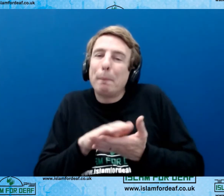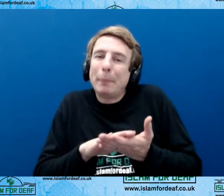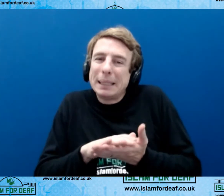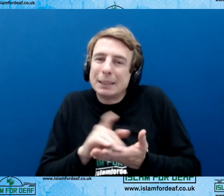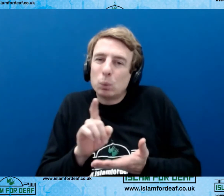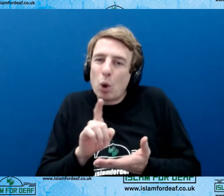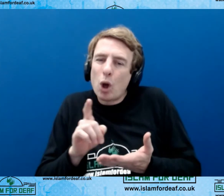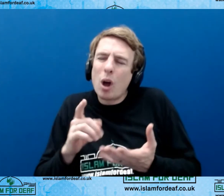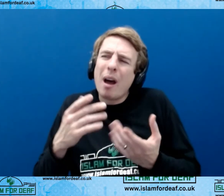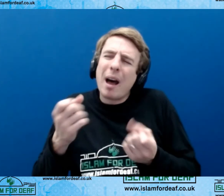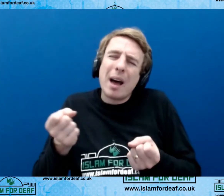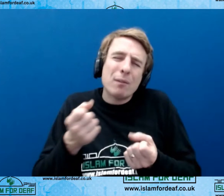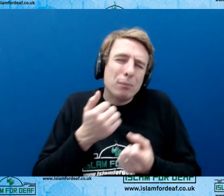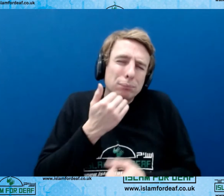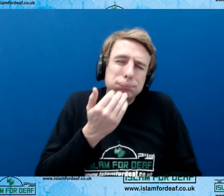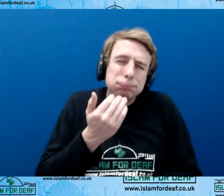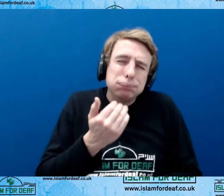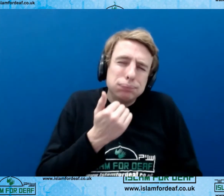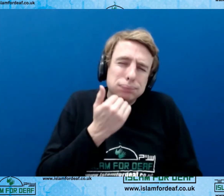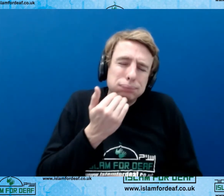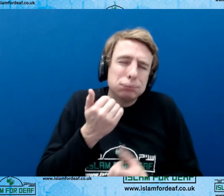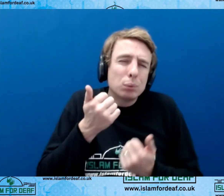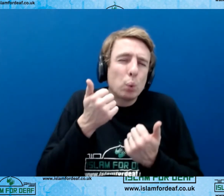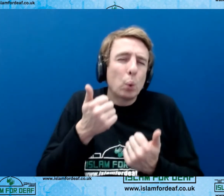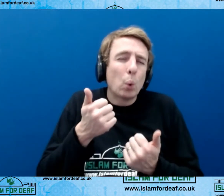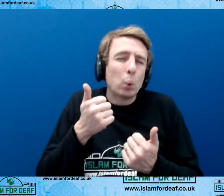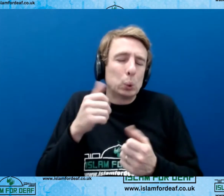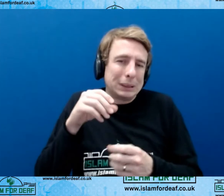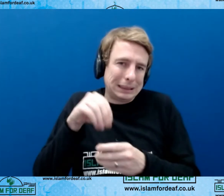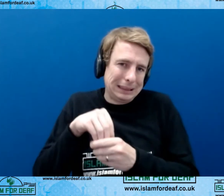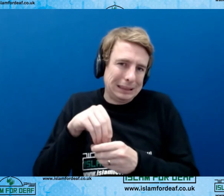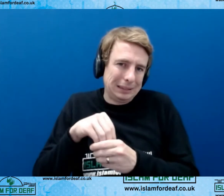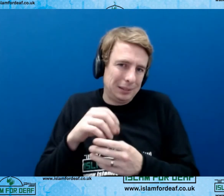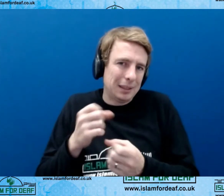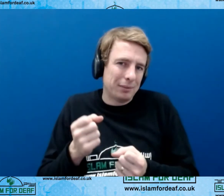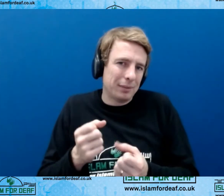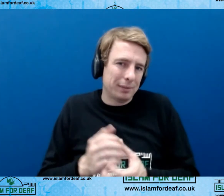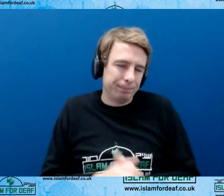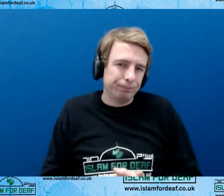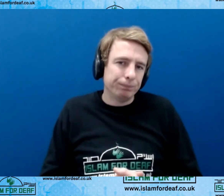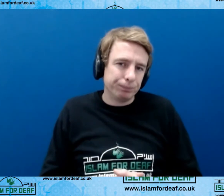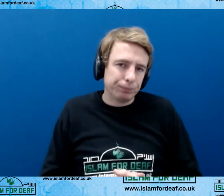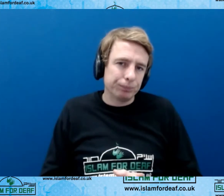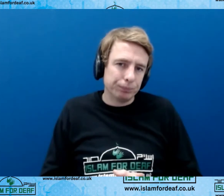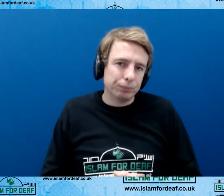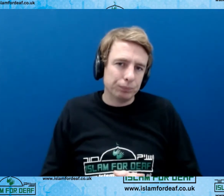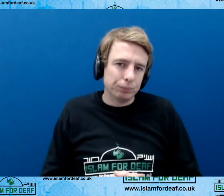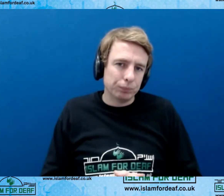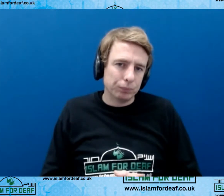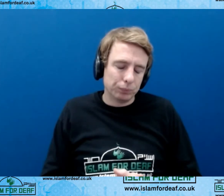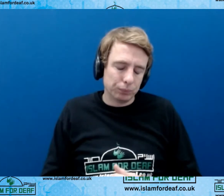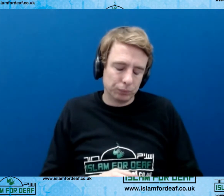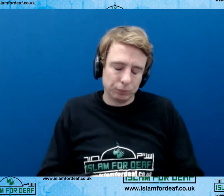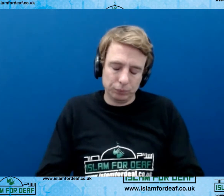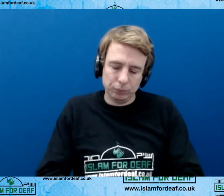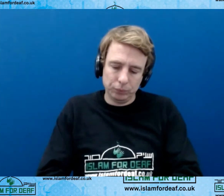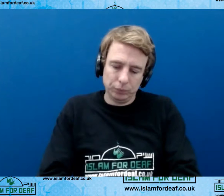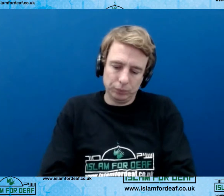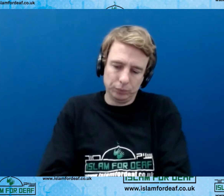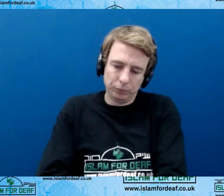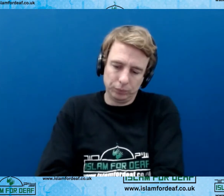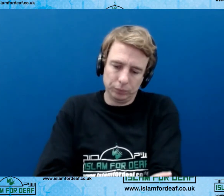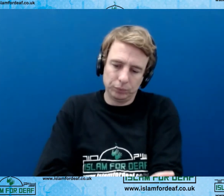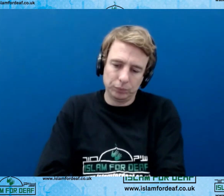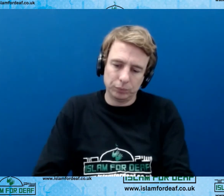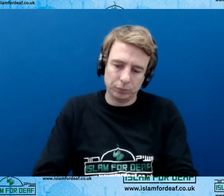أعطيناك الكوثر. إنا بلفظ التعظيم، لفظ الجمع الذي يدل على التعظيم. لم يقل أنا أعطيتك